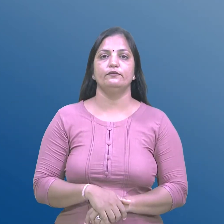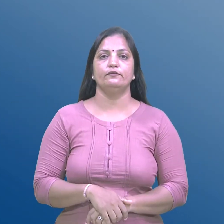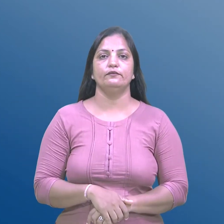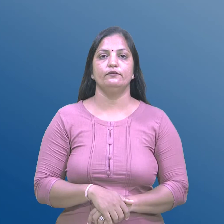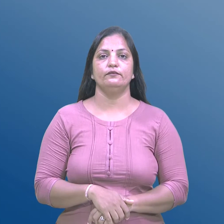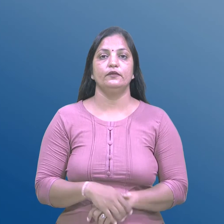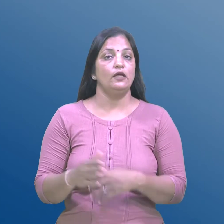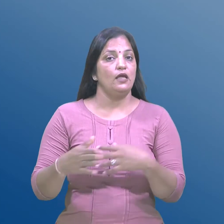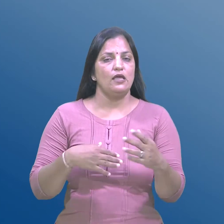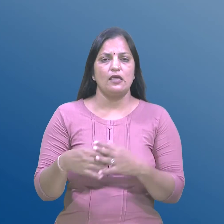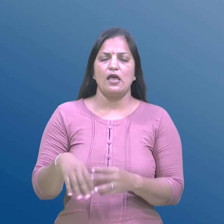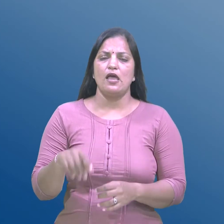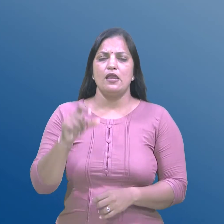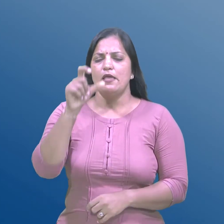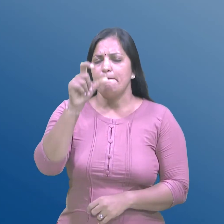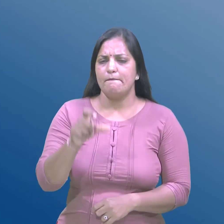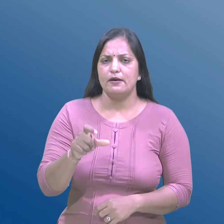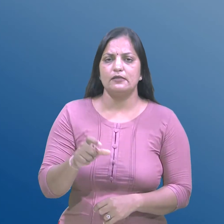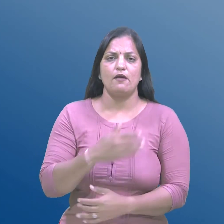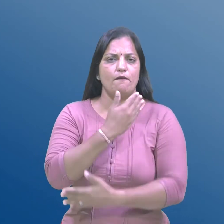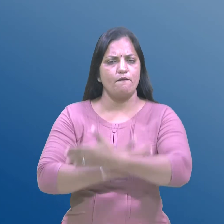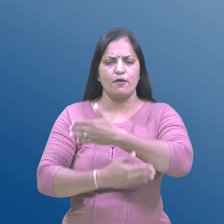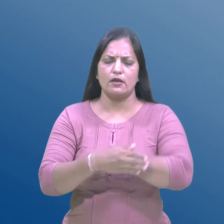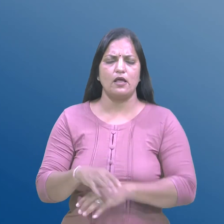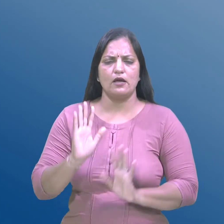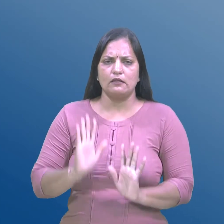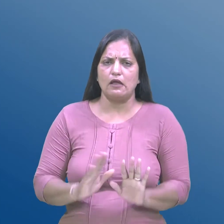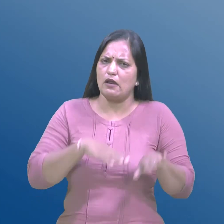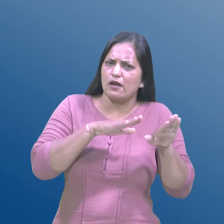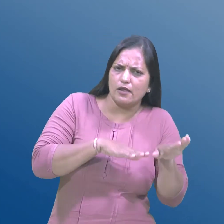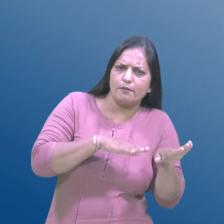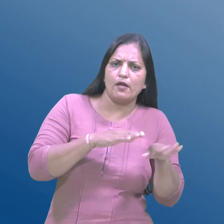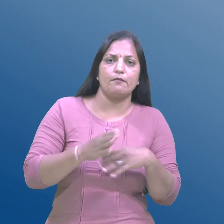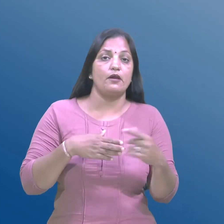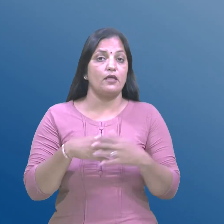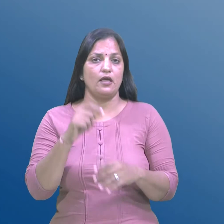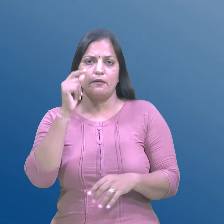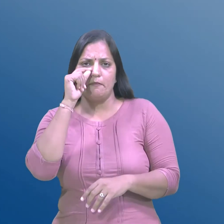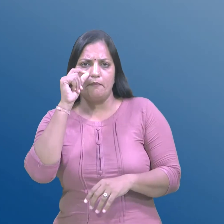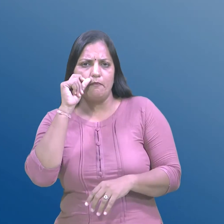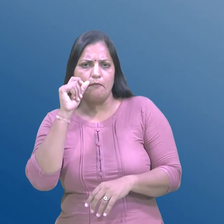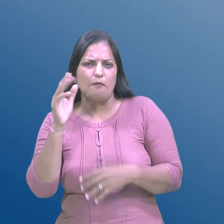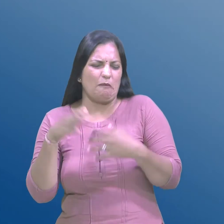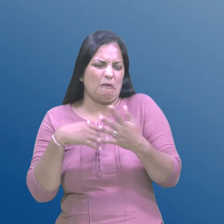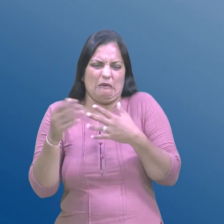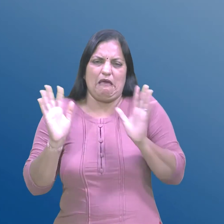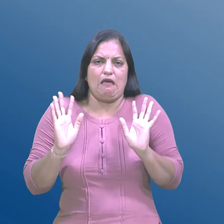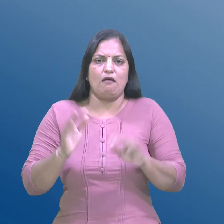કોઈ પણ વ્યક્તિને માત્ર વિકલાંગતાને આધારે તેની કે તેણીની